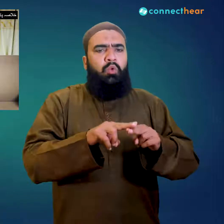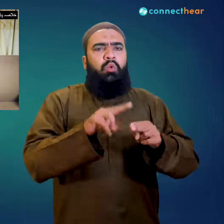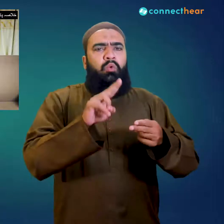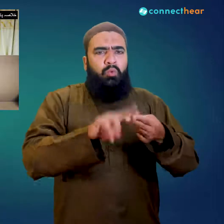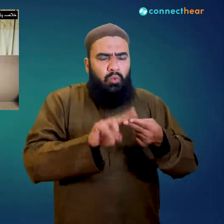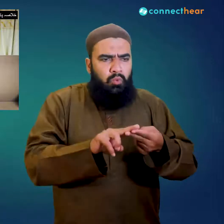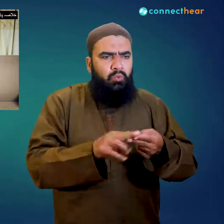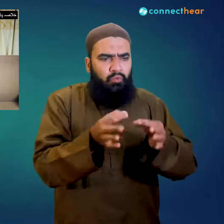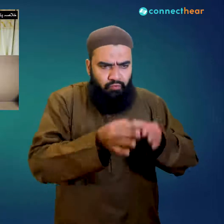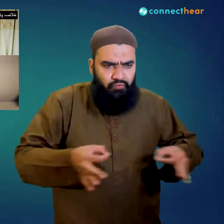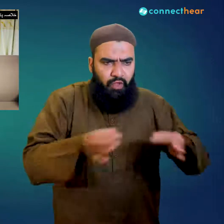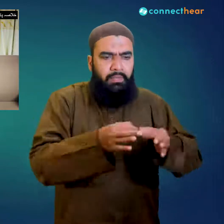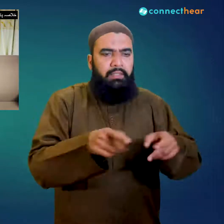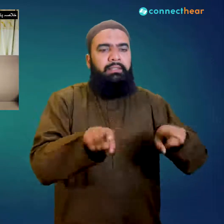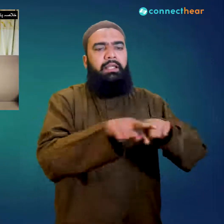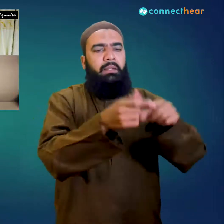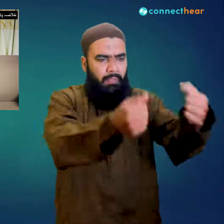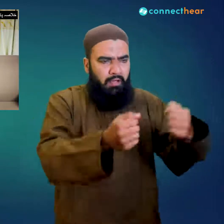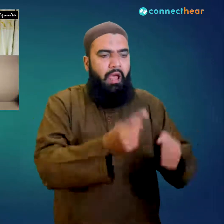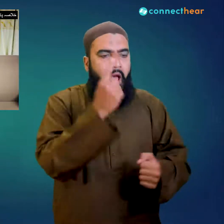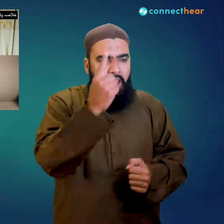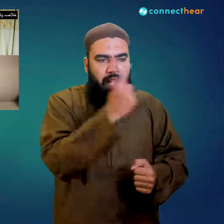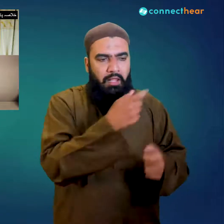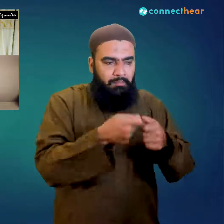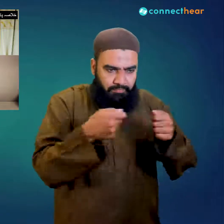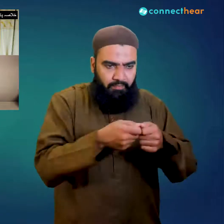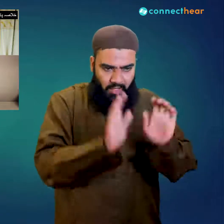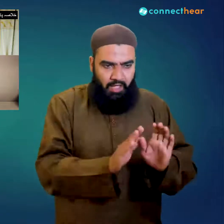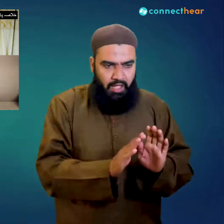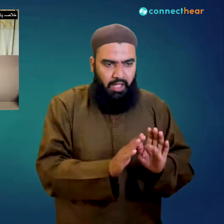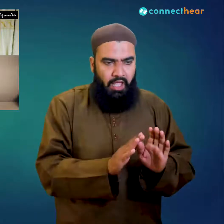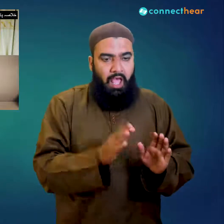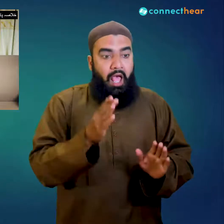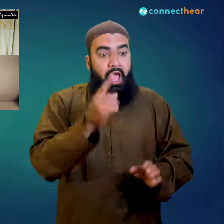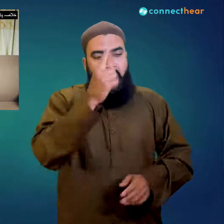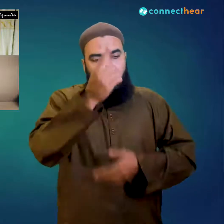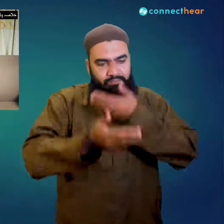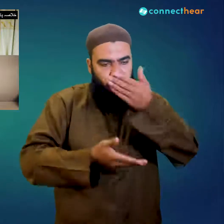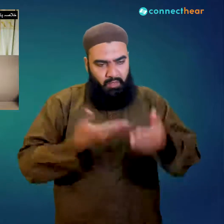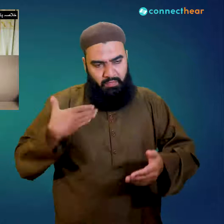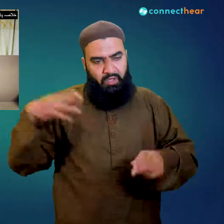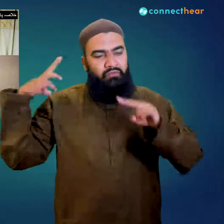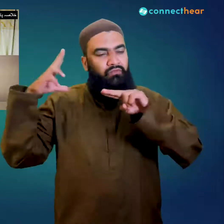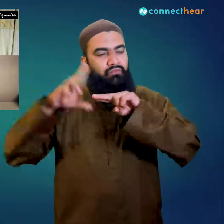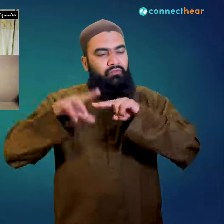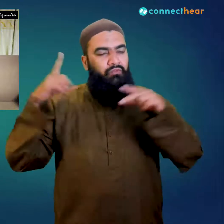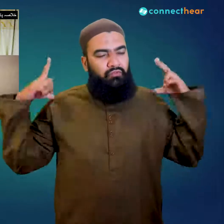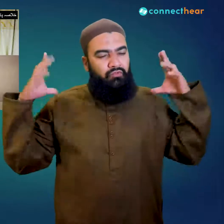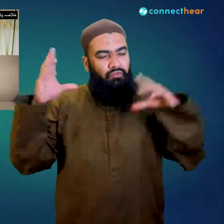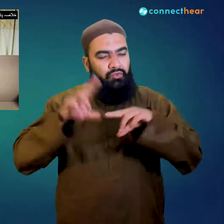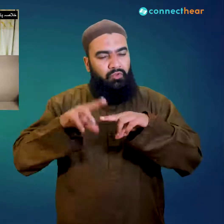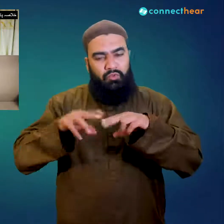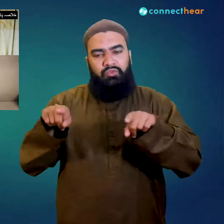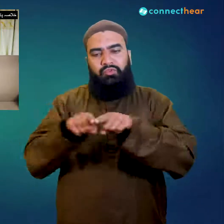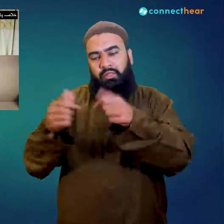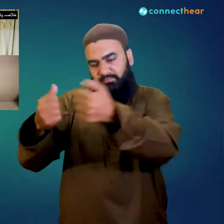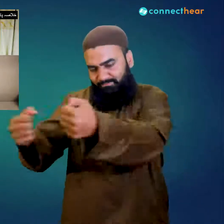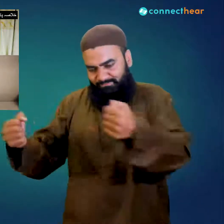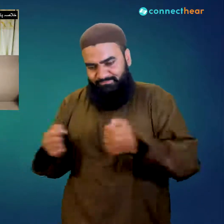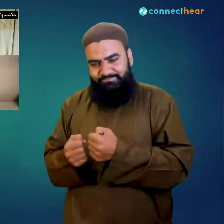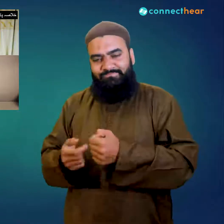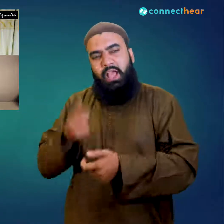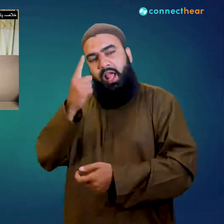اگر خلوت میں یاد کرو گے تو اس سے بہتر خلوت میں تمہیں یاد کروں گا۔ مفسرین علماء فرماتے ہیں کہ اللہ کے ذکر